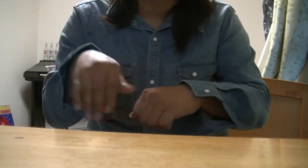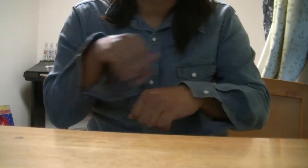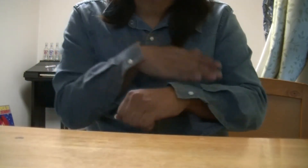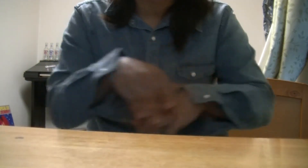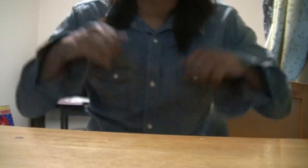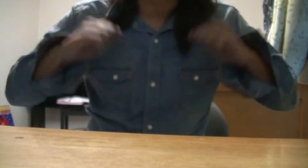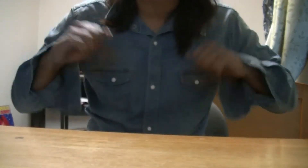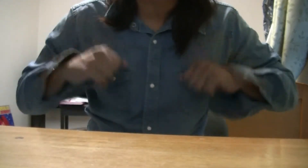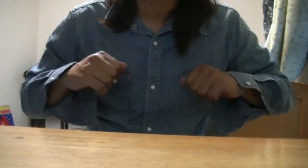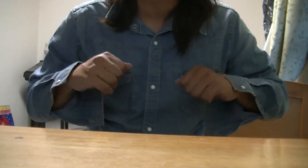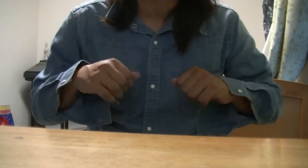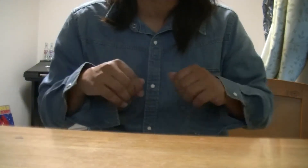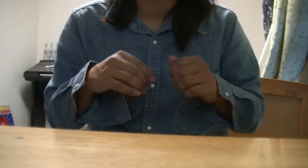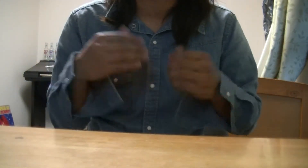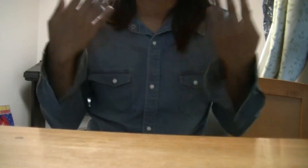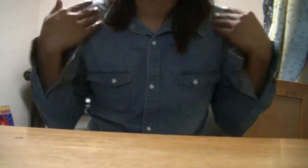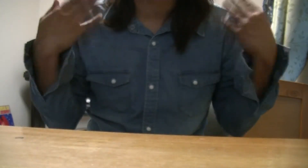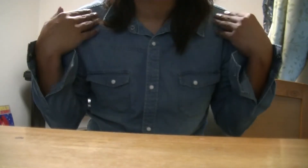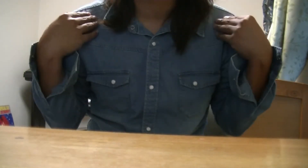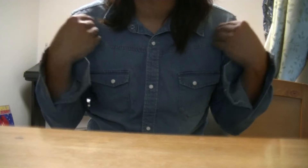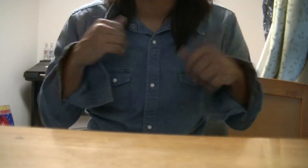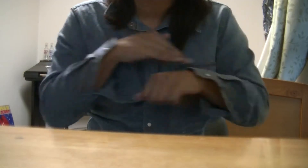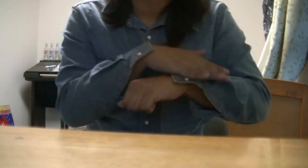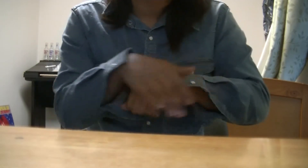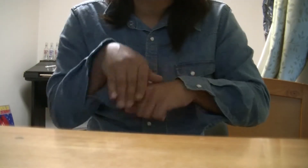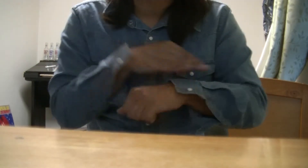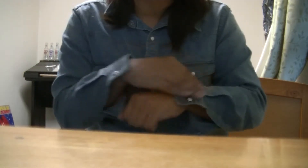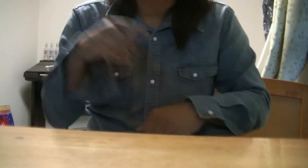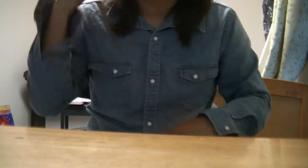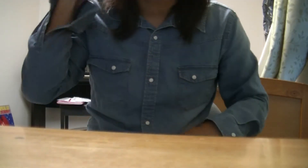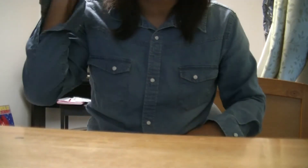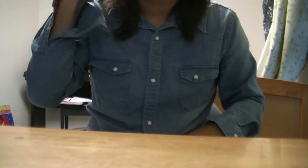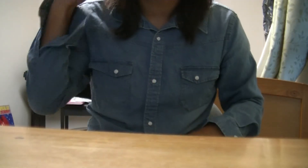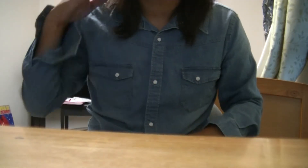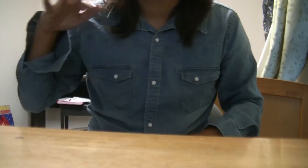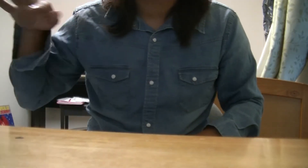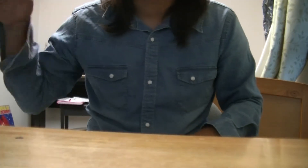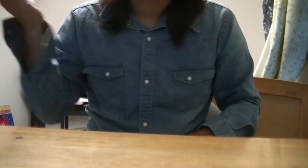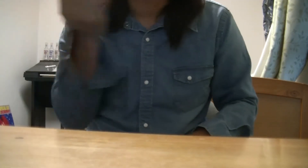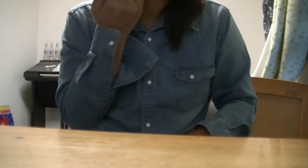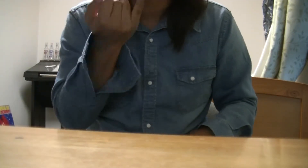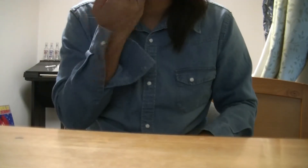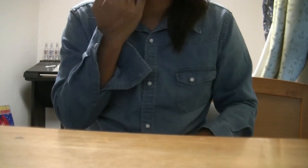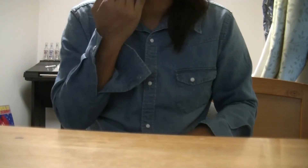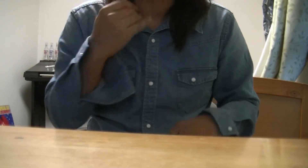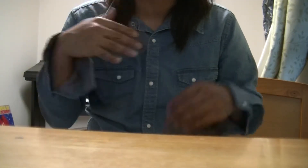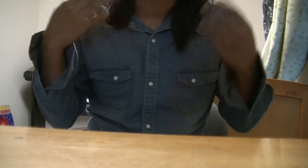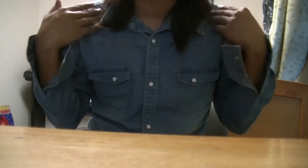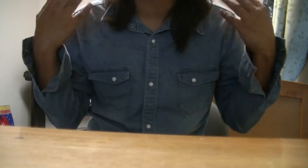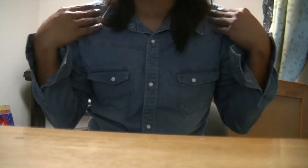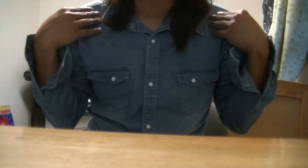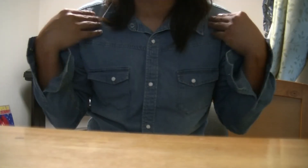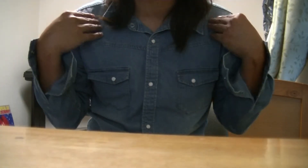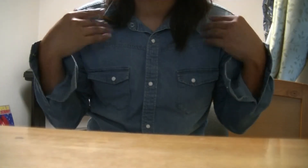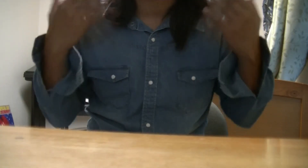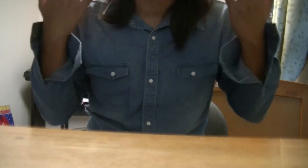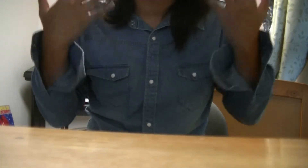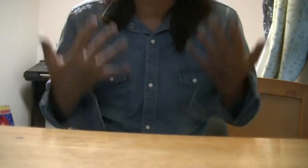でいい、うん、愛そうという意識をたまに思い出すだけでもいい。それを持っていないとしんどくなって続けられなくなるので